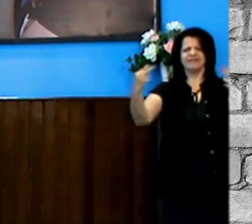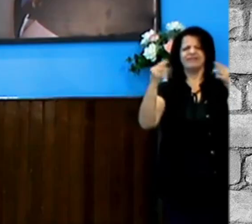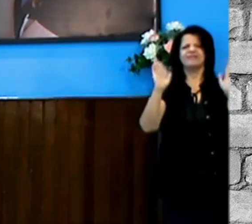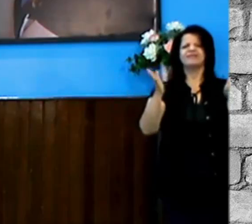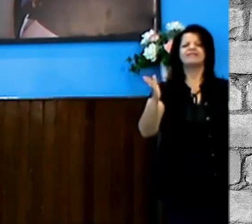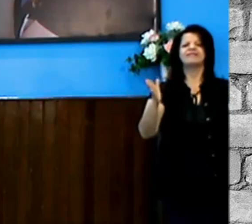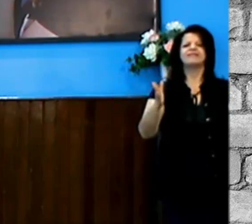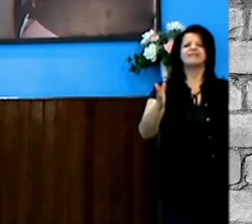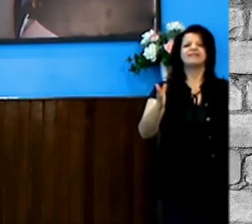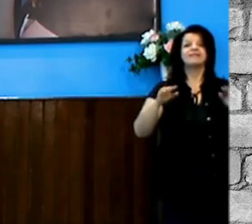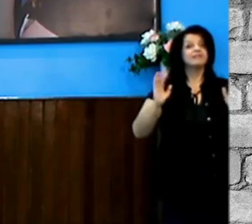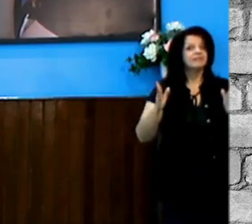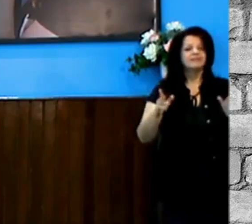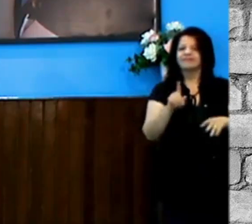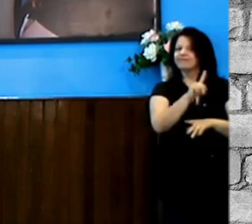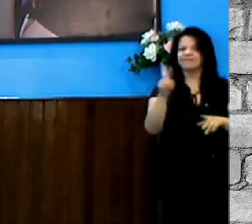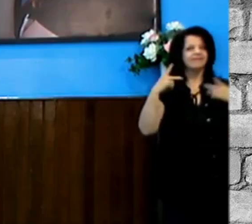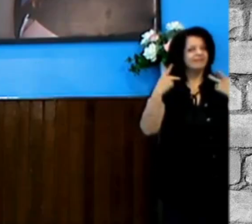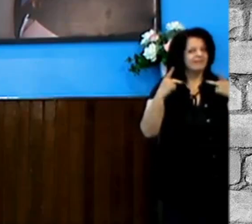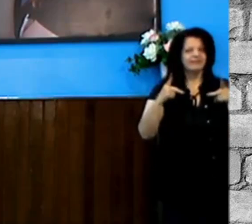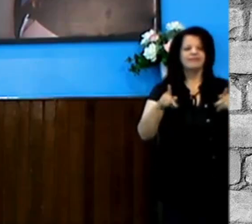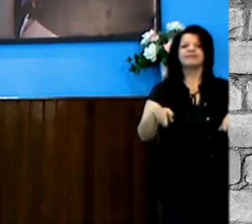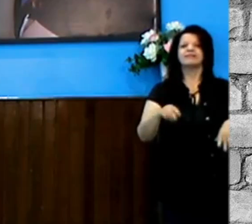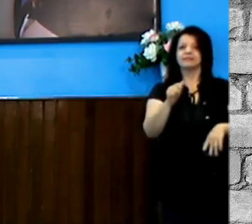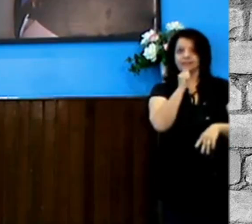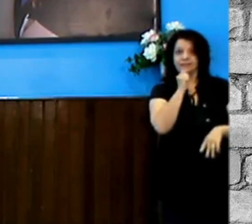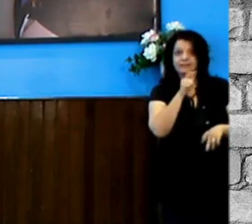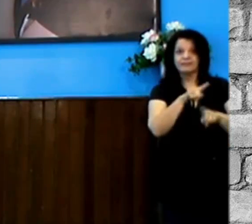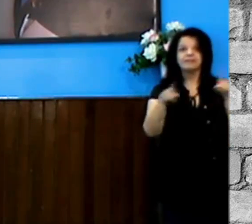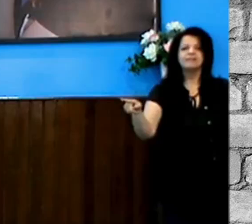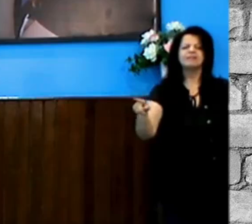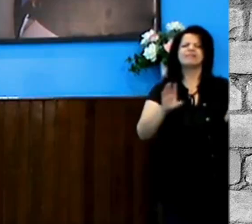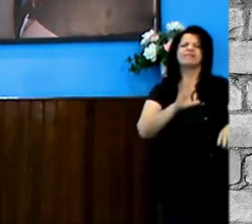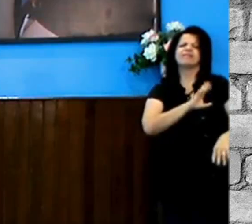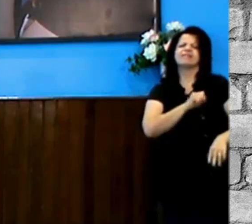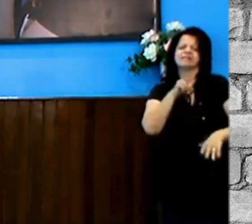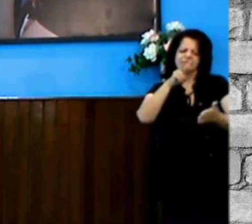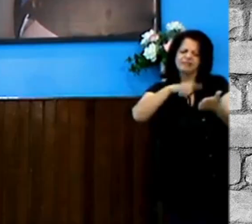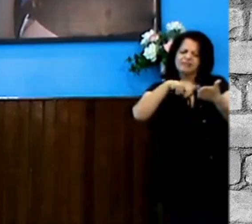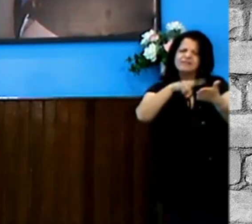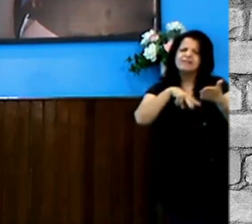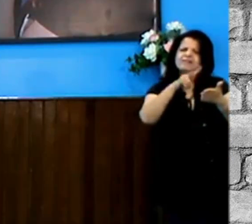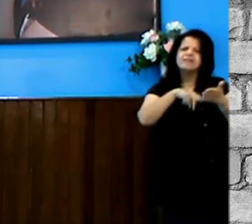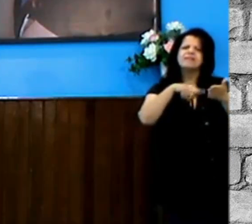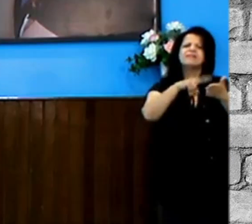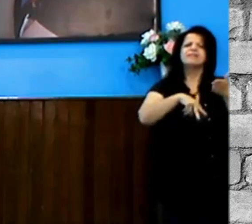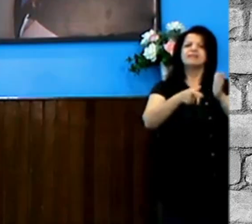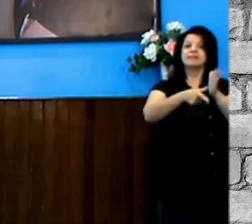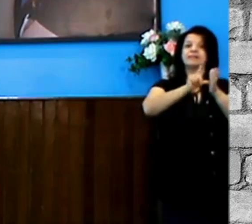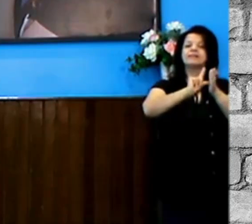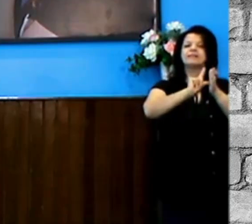ricamente. Irmãos, essa ainda não é a pregação, mas eu gostaria de fazer mais uma última leitura antes da